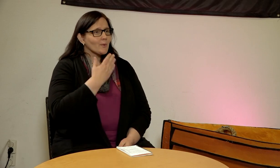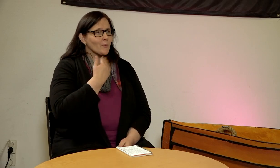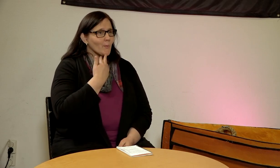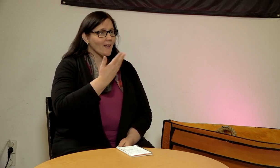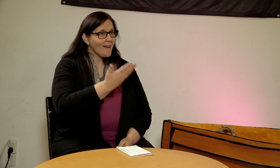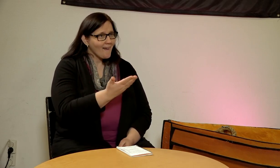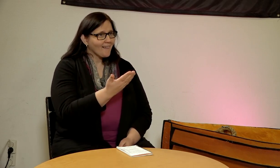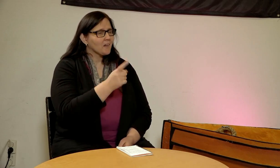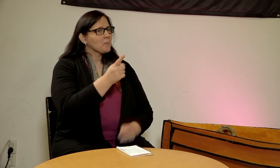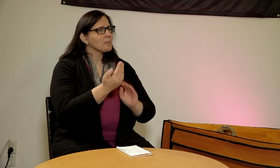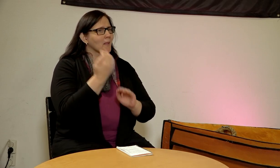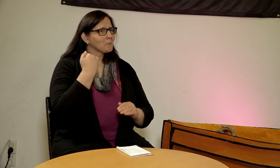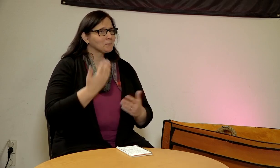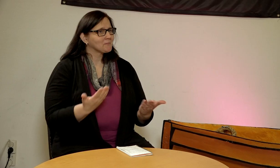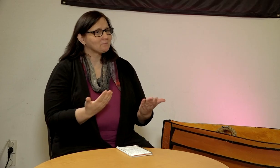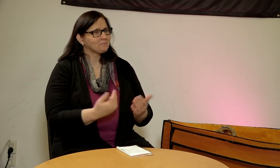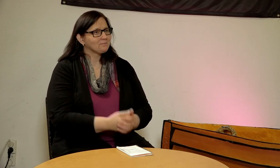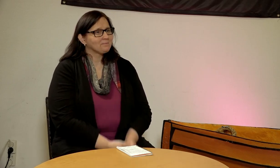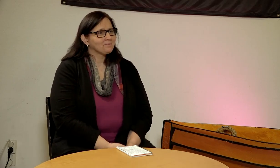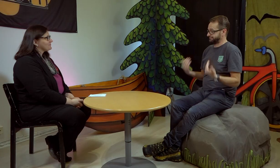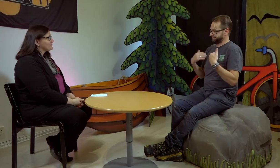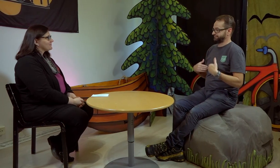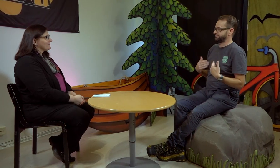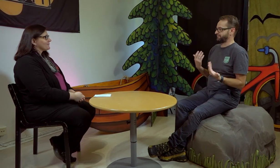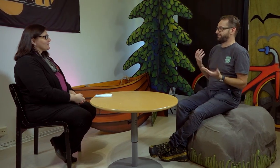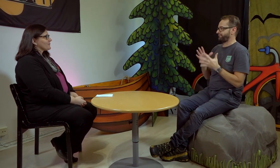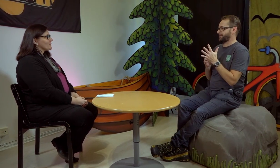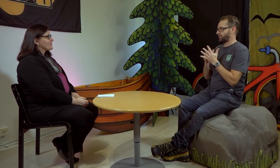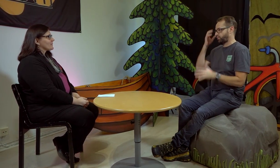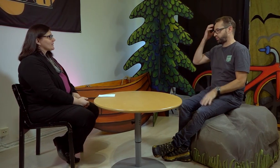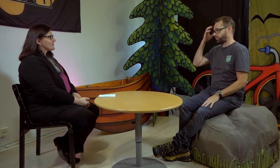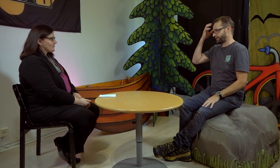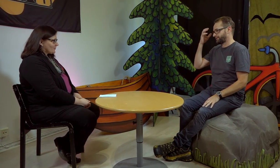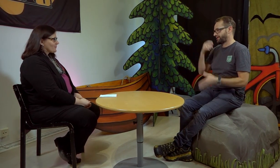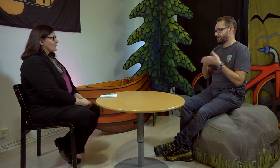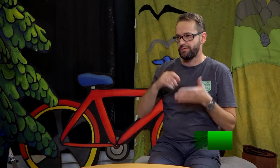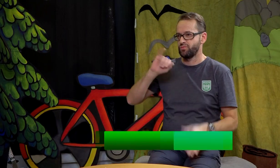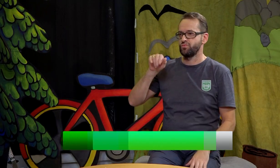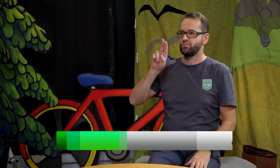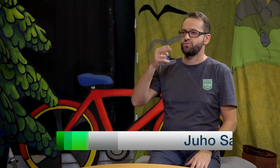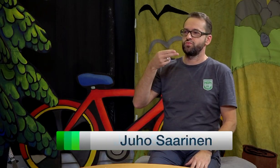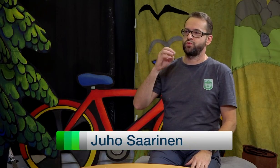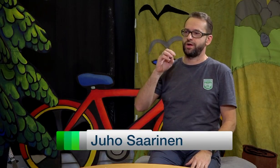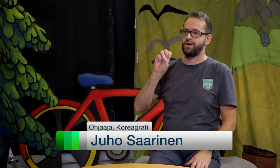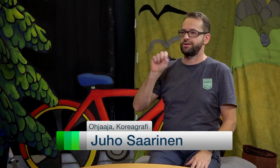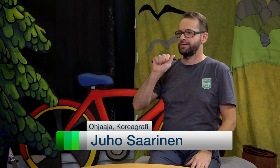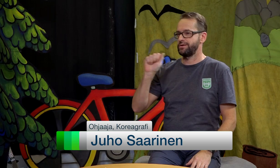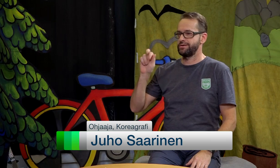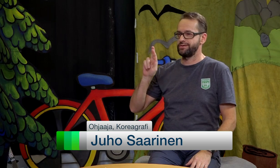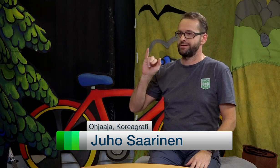Hei, kerrotko kuka sinä olet ja mikä on sinun taustasi? Merkkini on tämä. Olen Juho Saarinen.